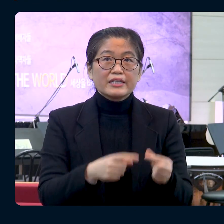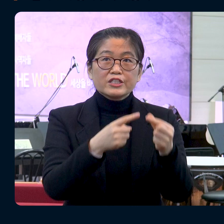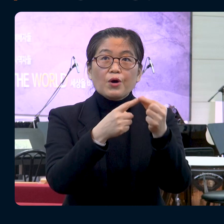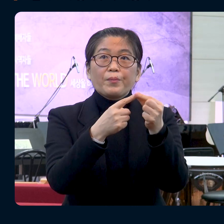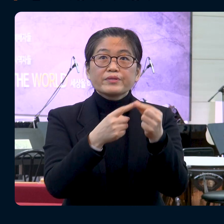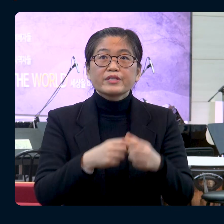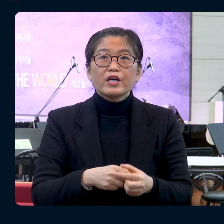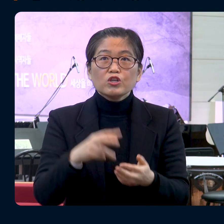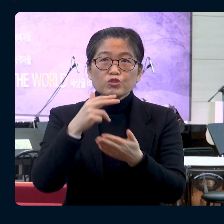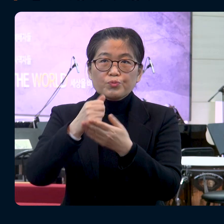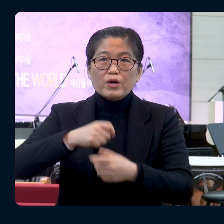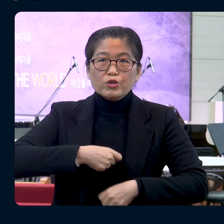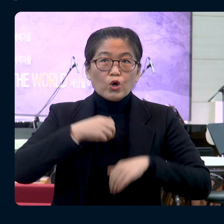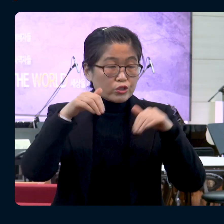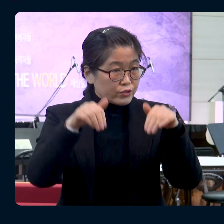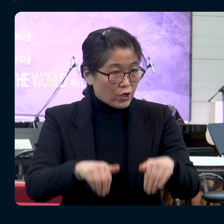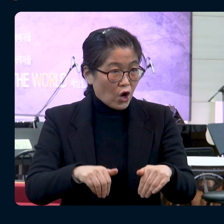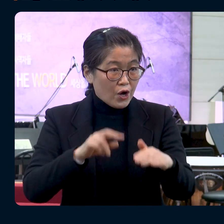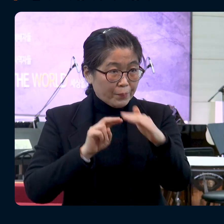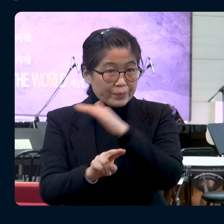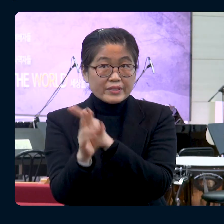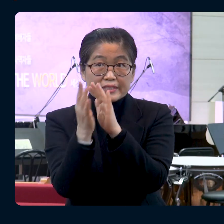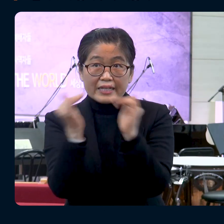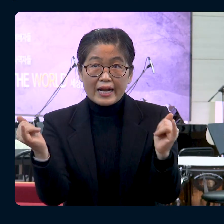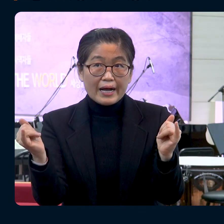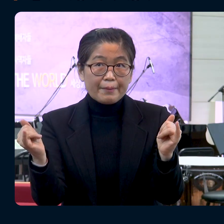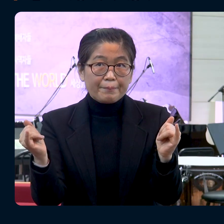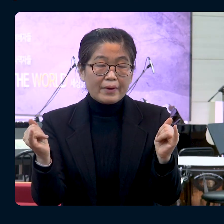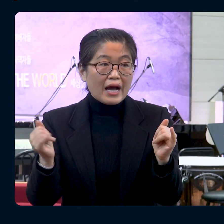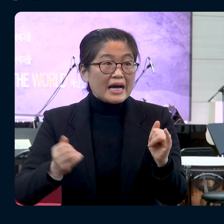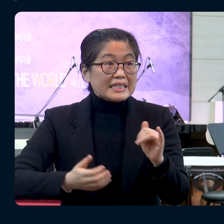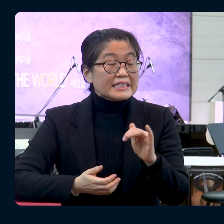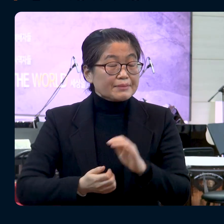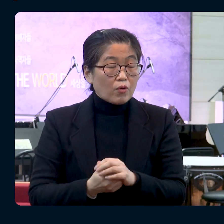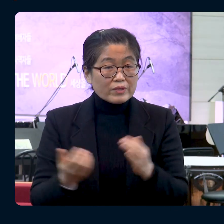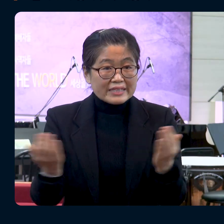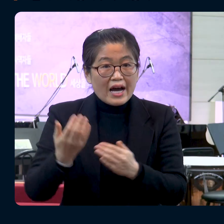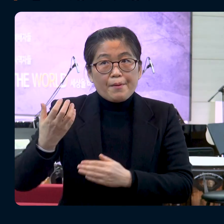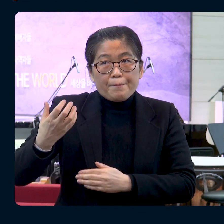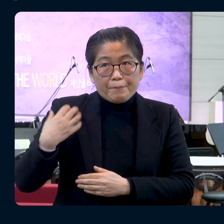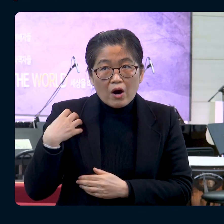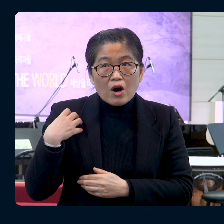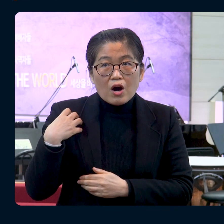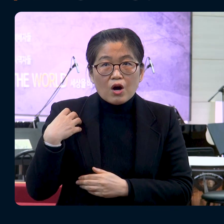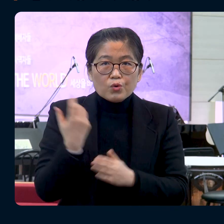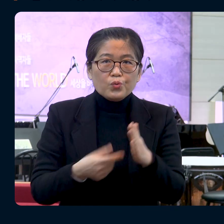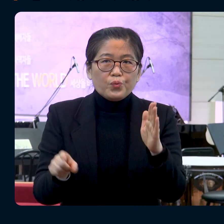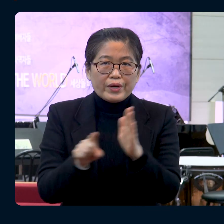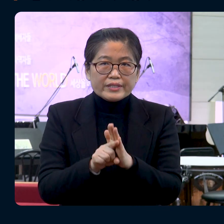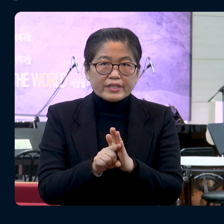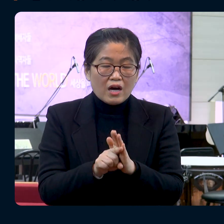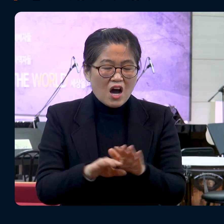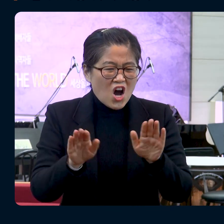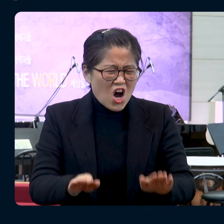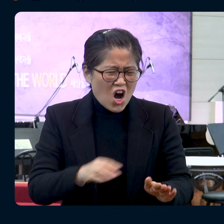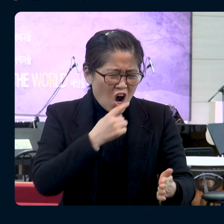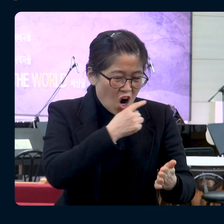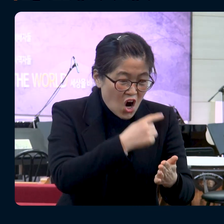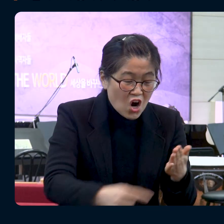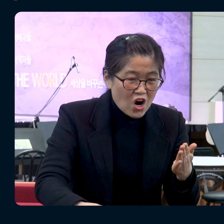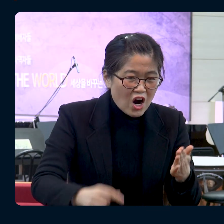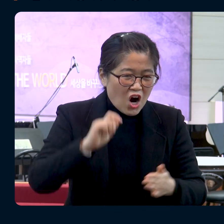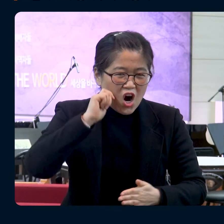첫 번째로, 주님의 의로운 종, 비전의 사람은요, 그 사명을 위하여 현실적인 손해와